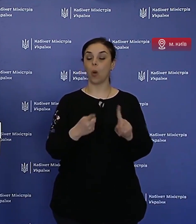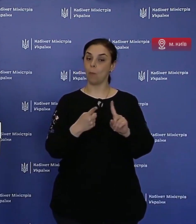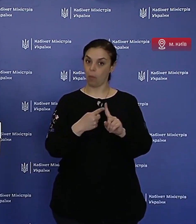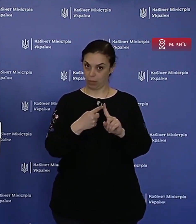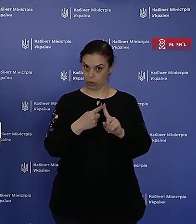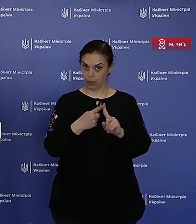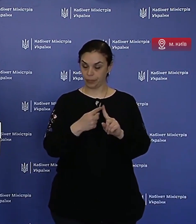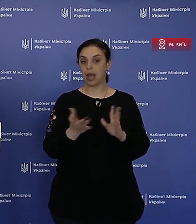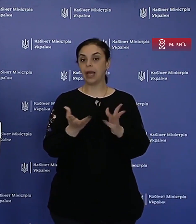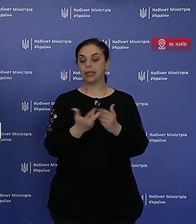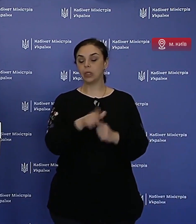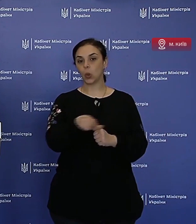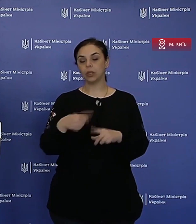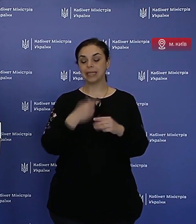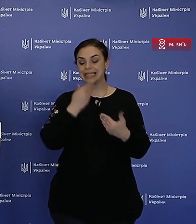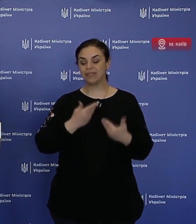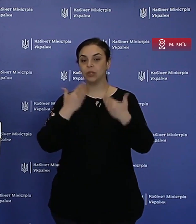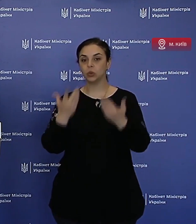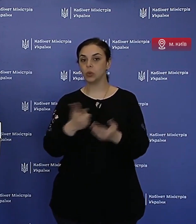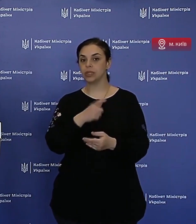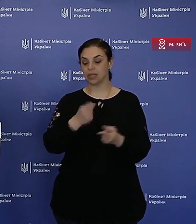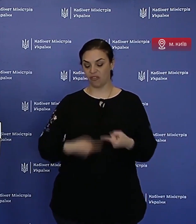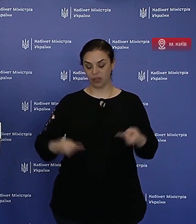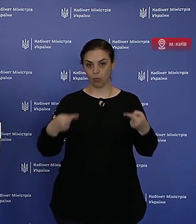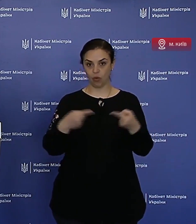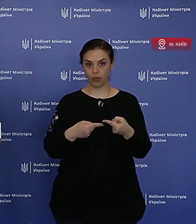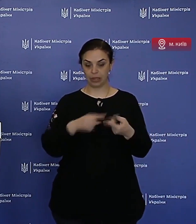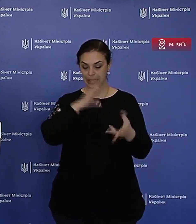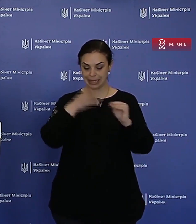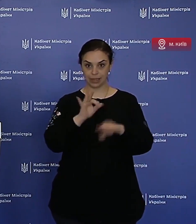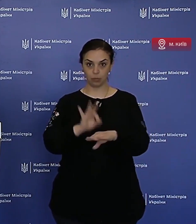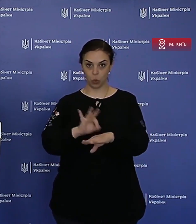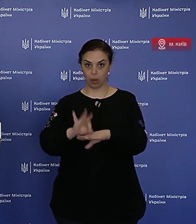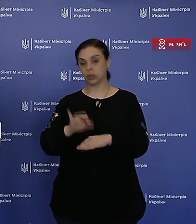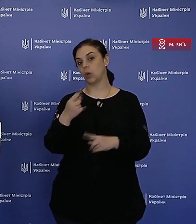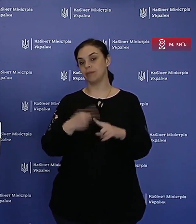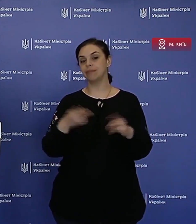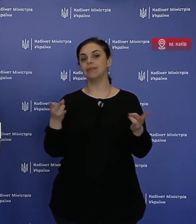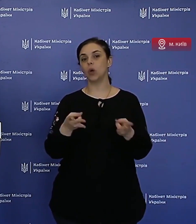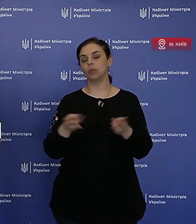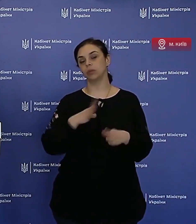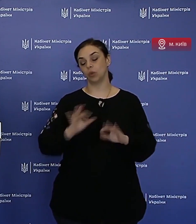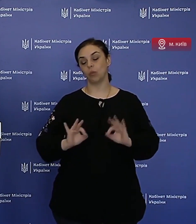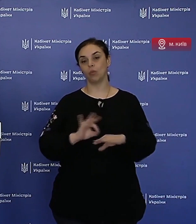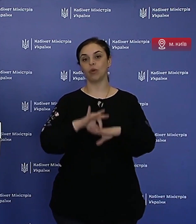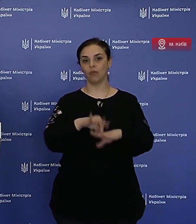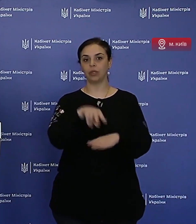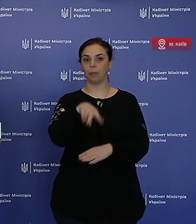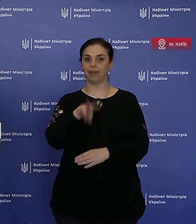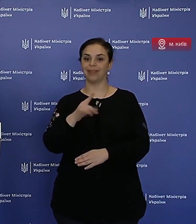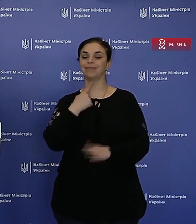по-перше, кількість людей, які звернулися з відповідною симптоматикою і яким необхідно було проводити ПЛР